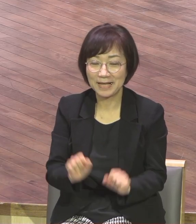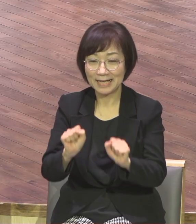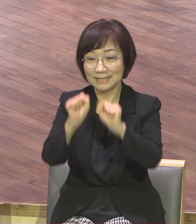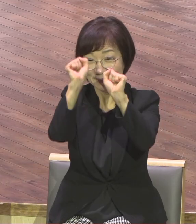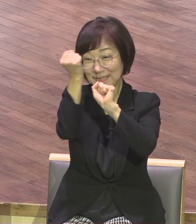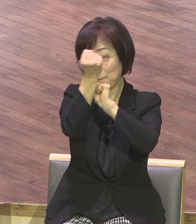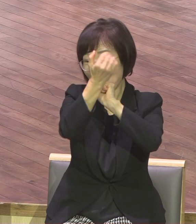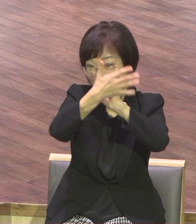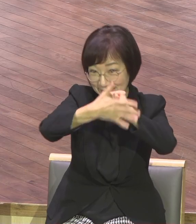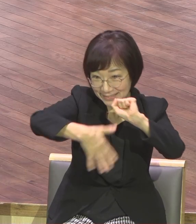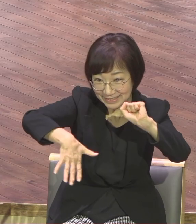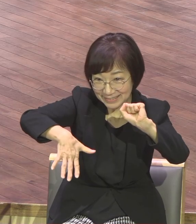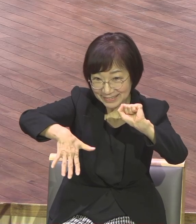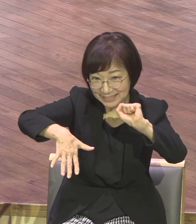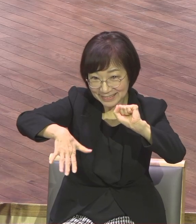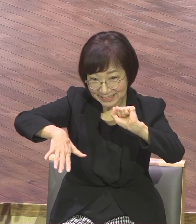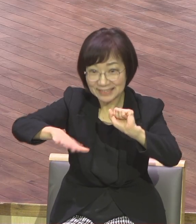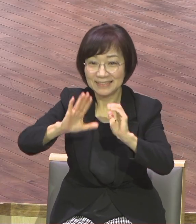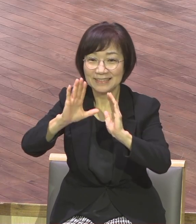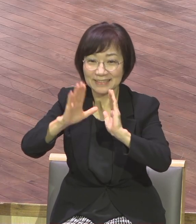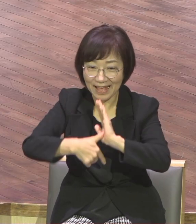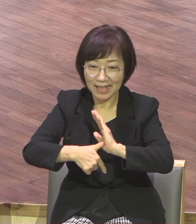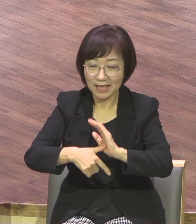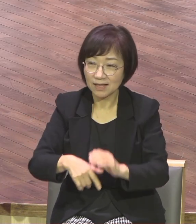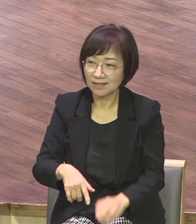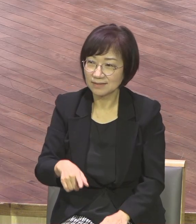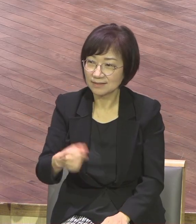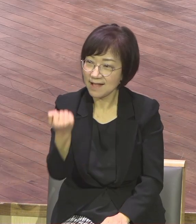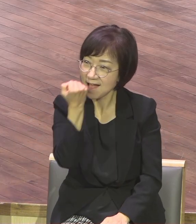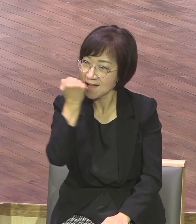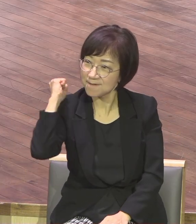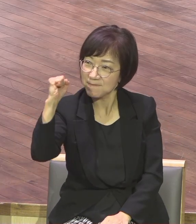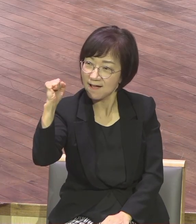말이죠. 끝날 때까지는 끝난 것이 아니다.